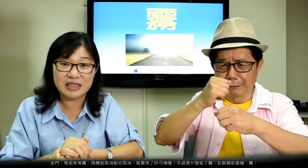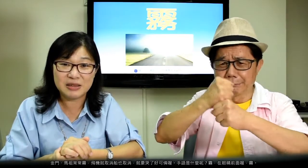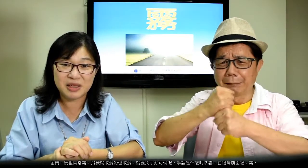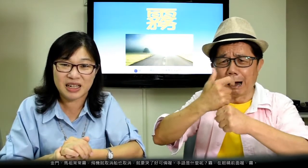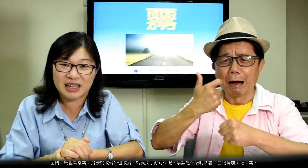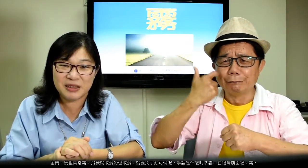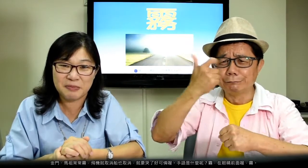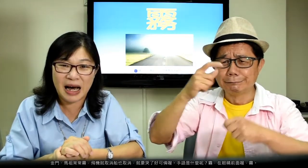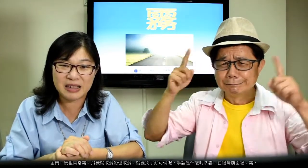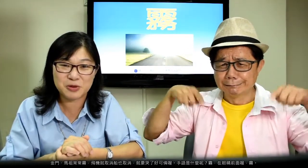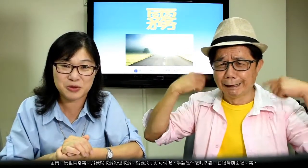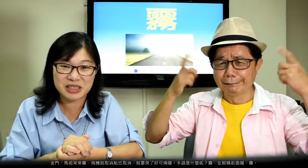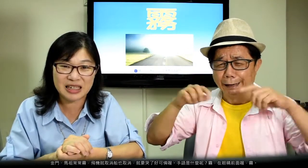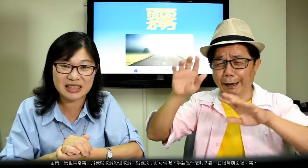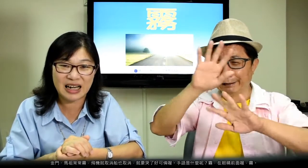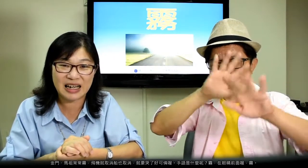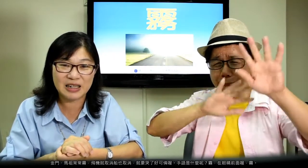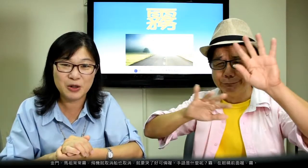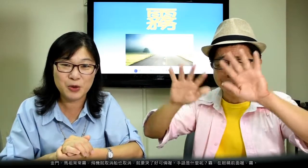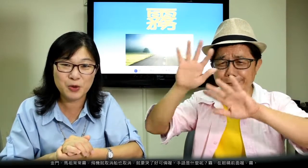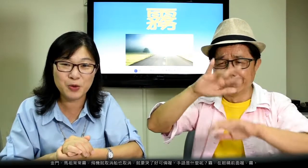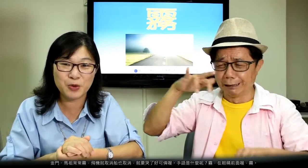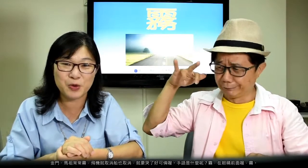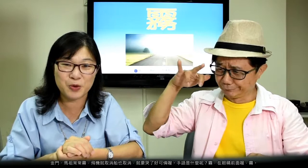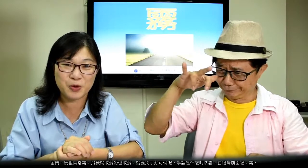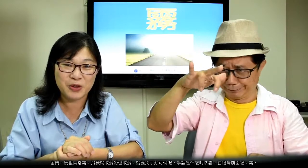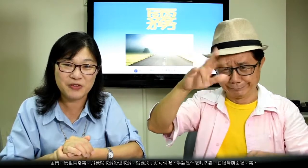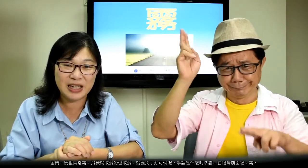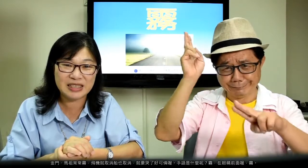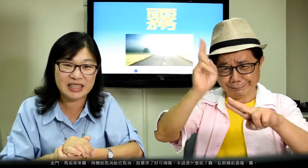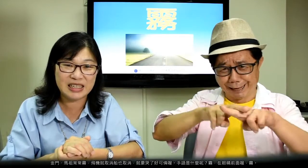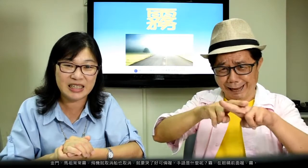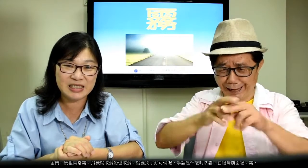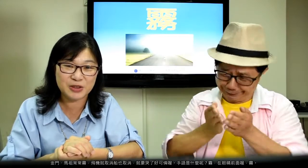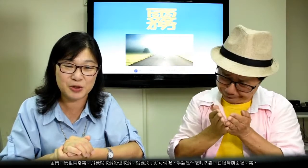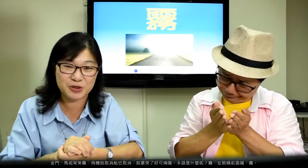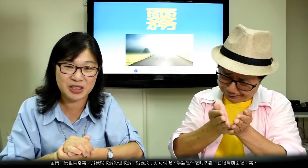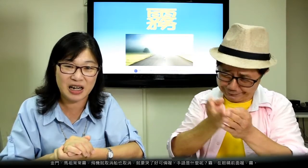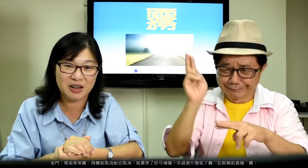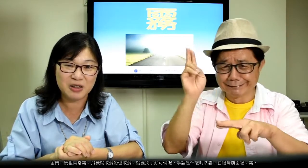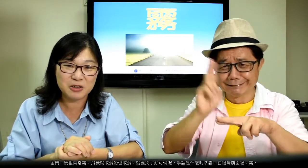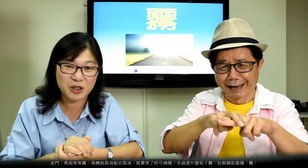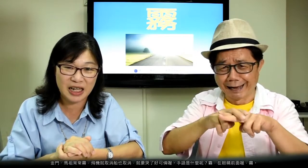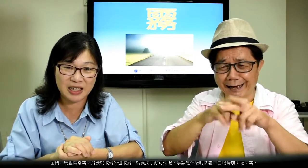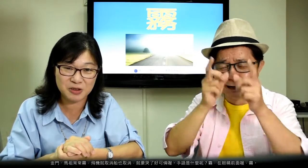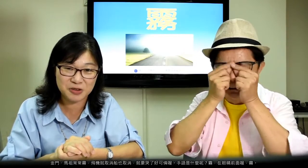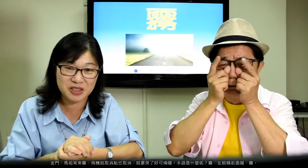金门马祖常常雾，飞机就取消，船也取